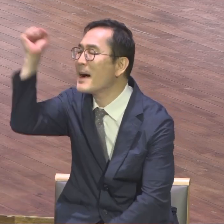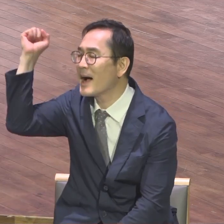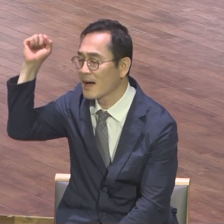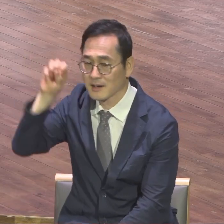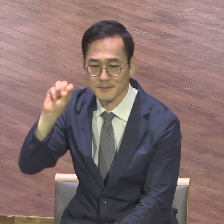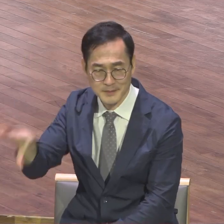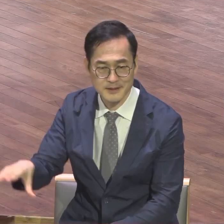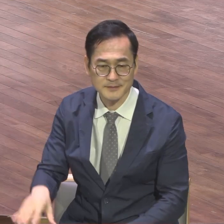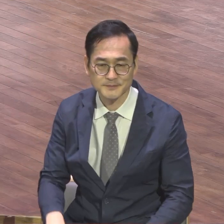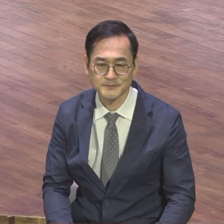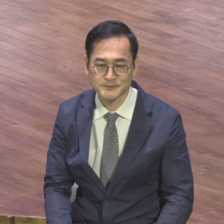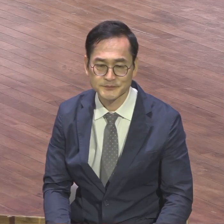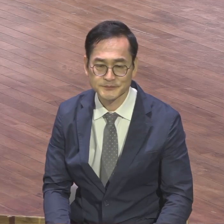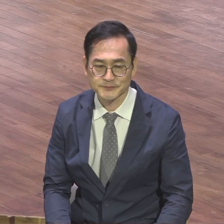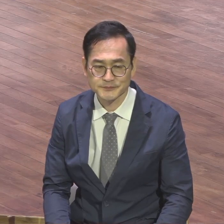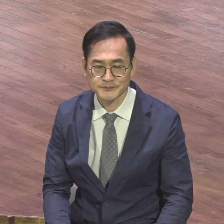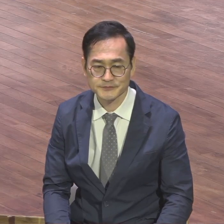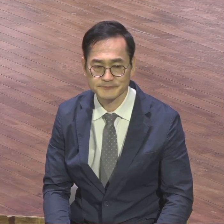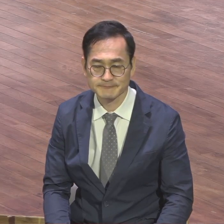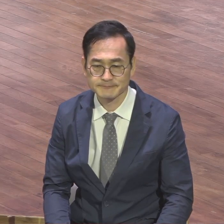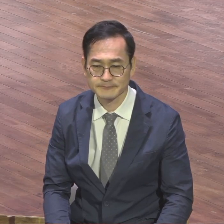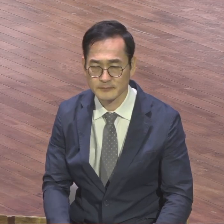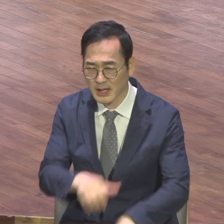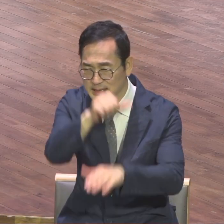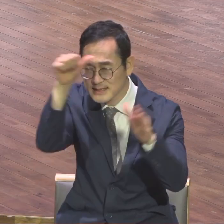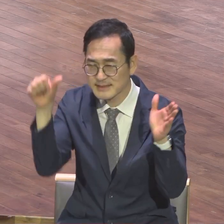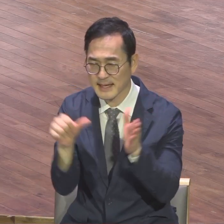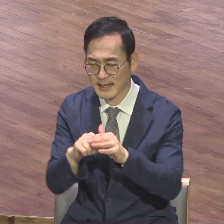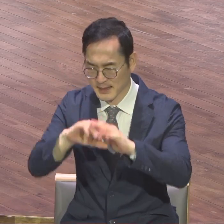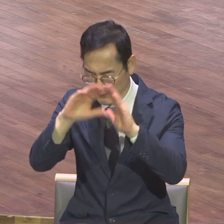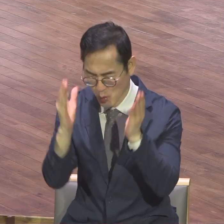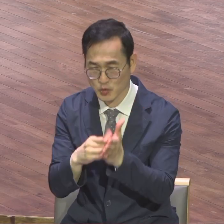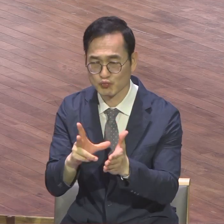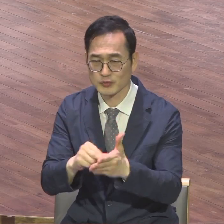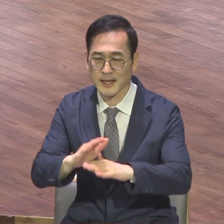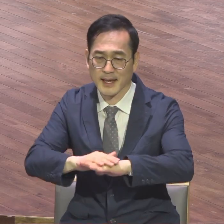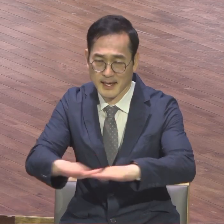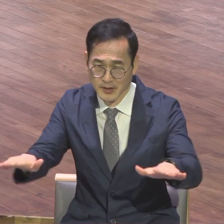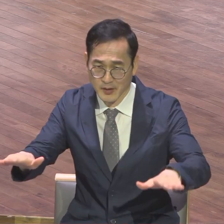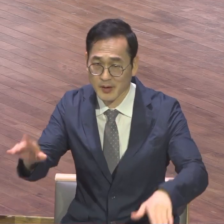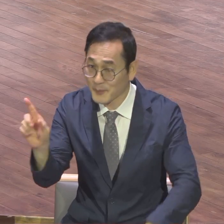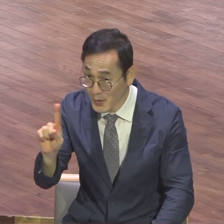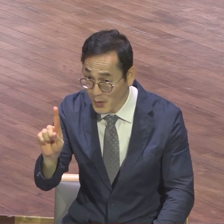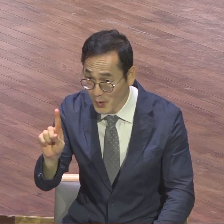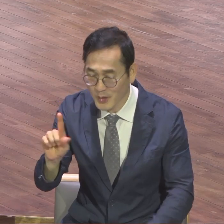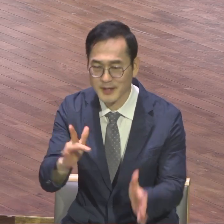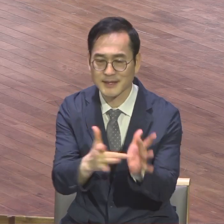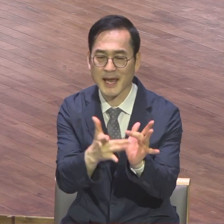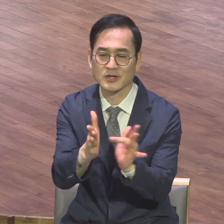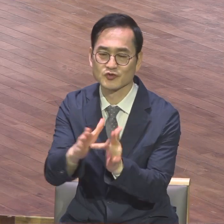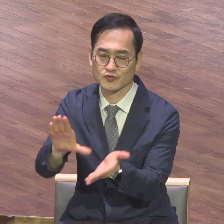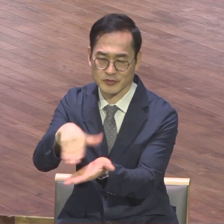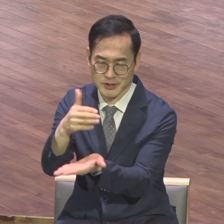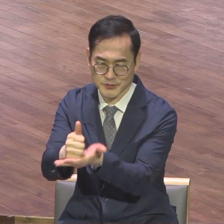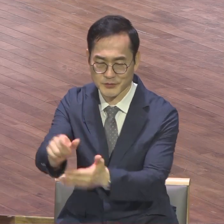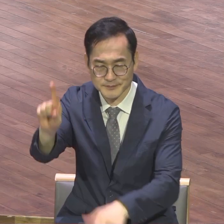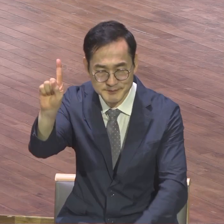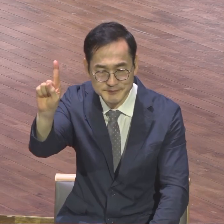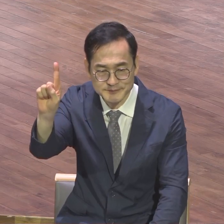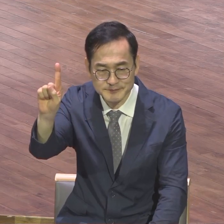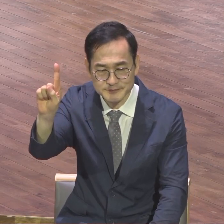하고. 자, 인생의 모든 문제 해답이 뭐예요? 바로 예수